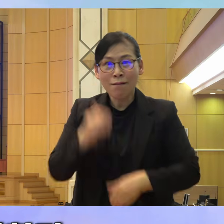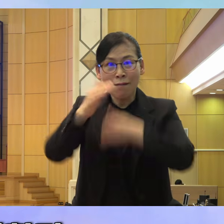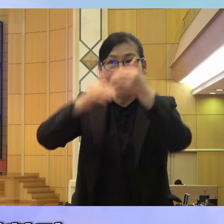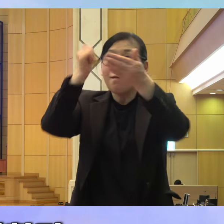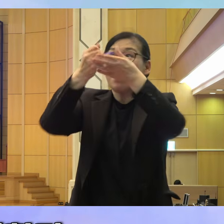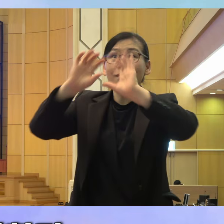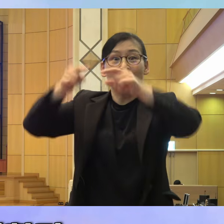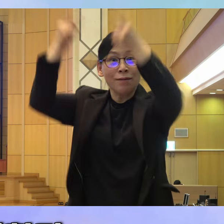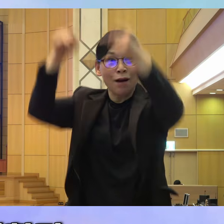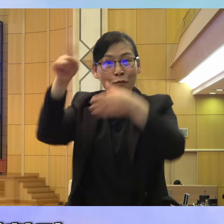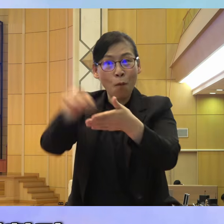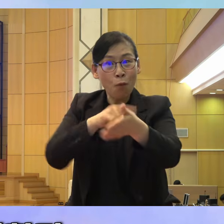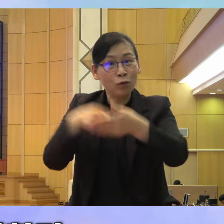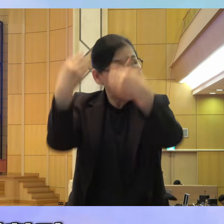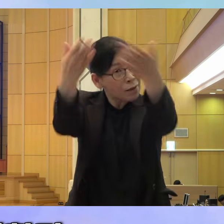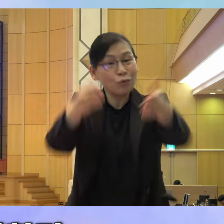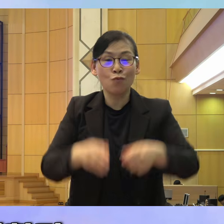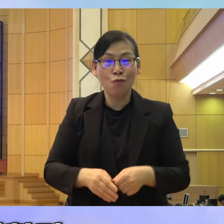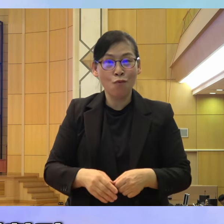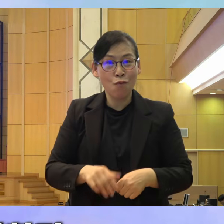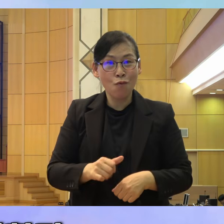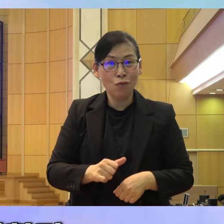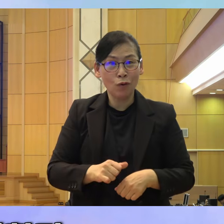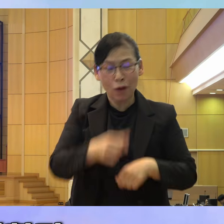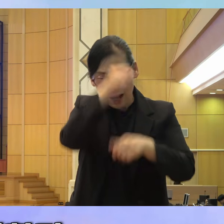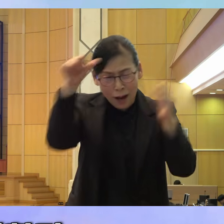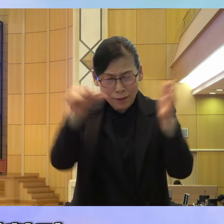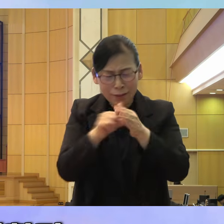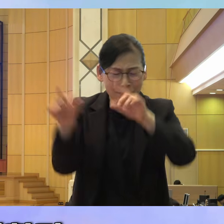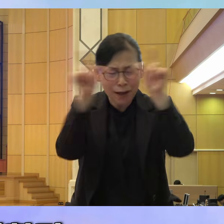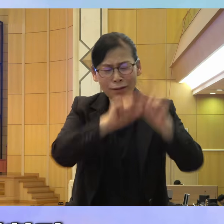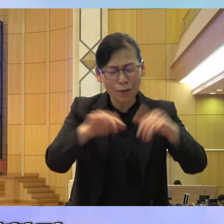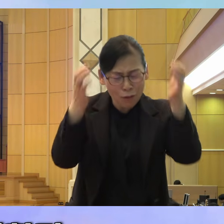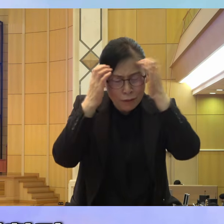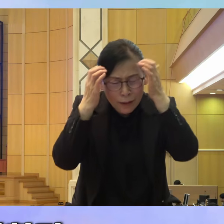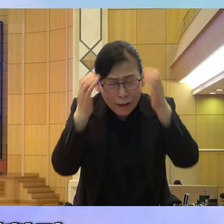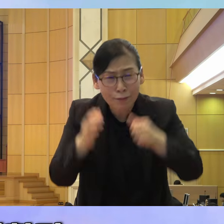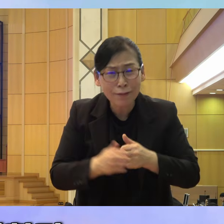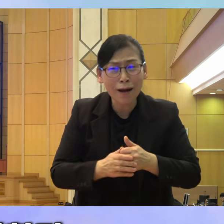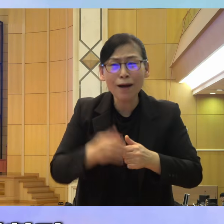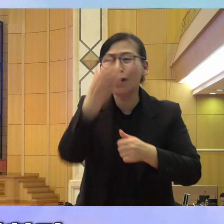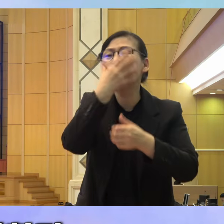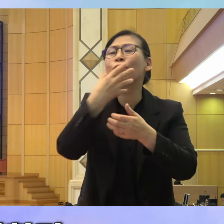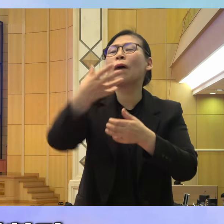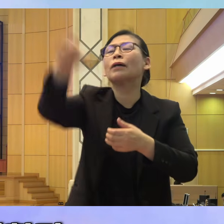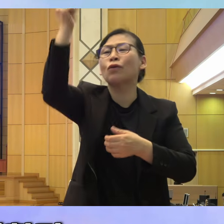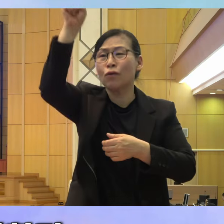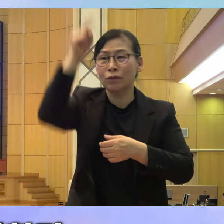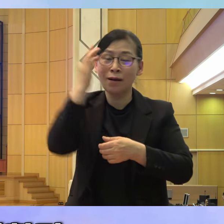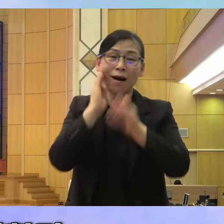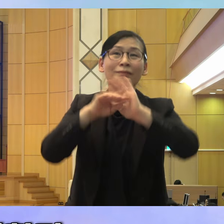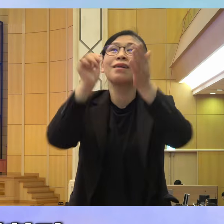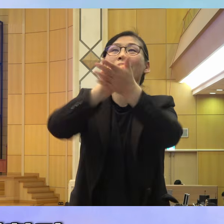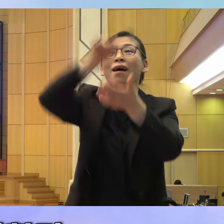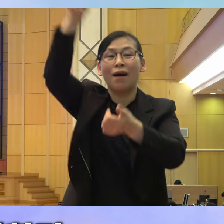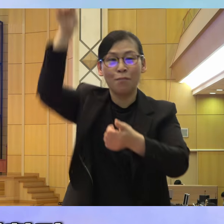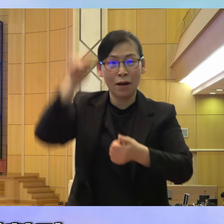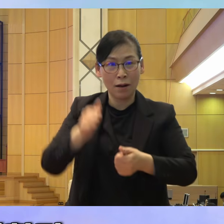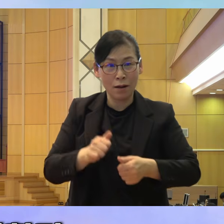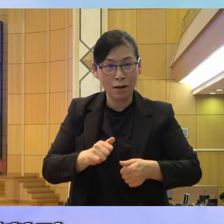뭔 말인지 알아듣나 모르겠네. 그래서 아이고 목사님 전라도입이요, 강원도요,